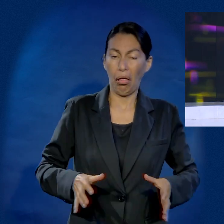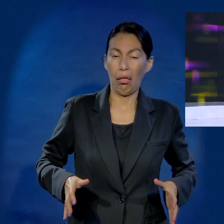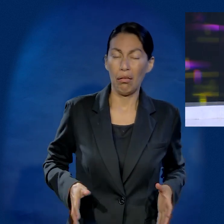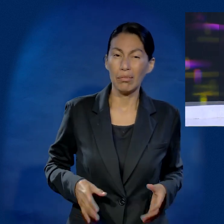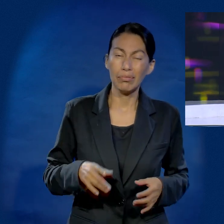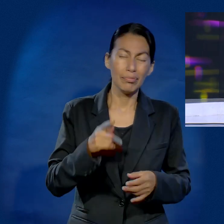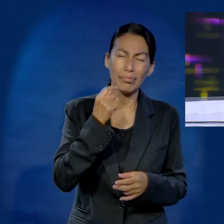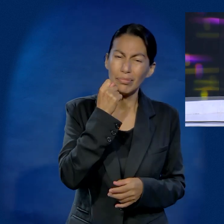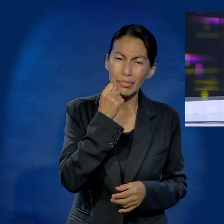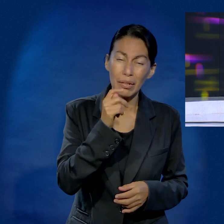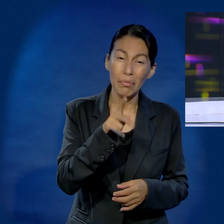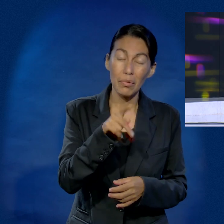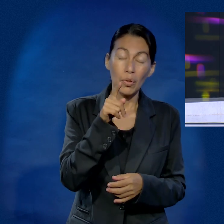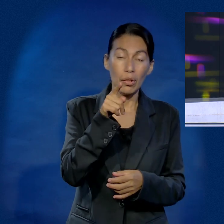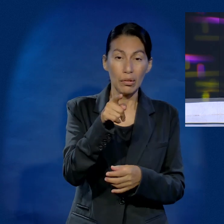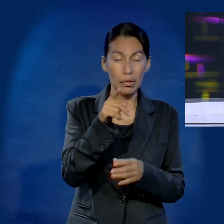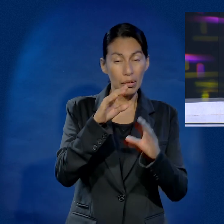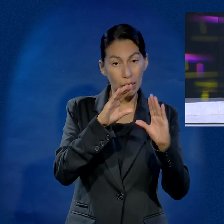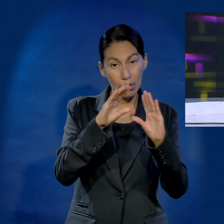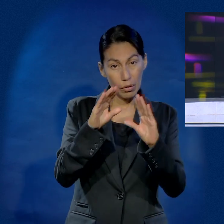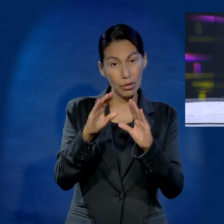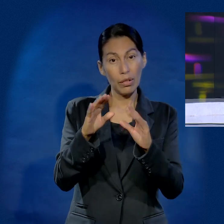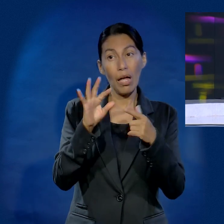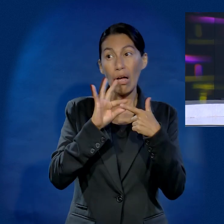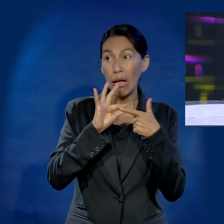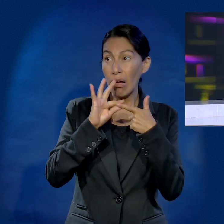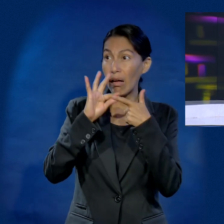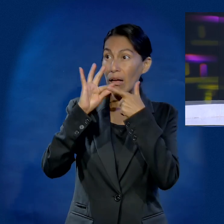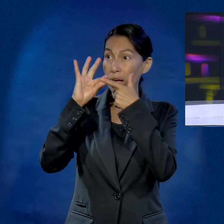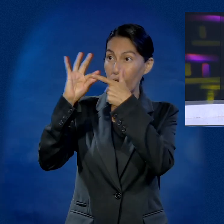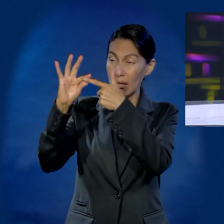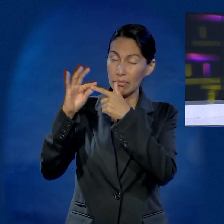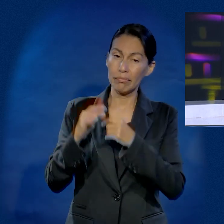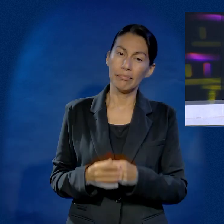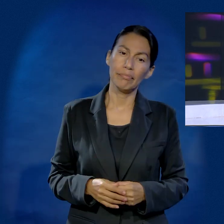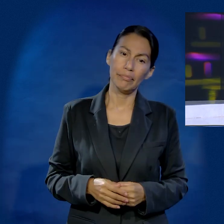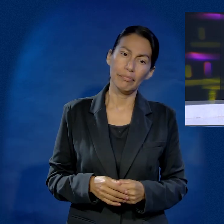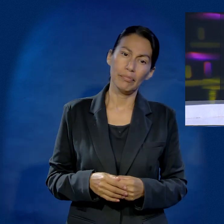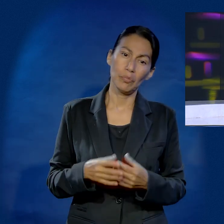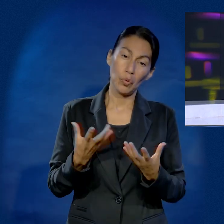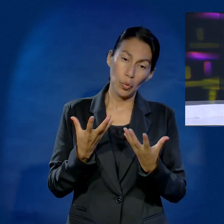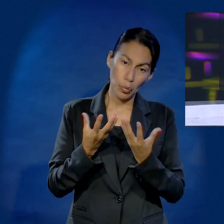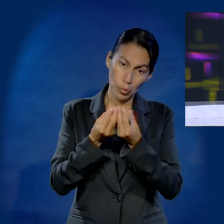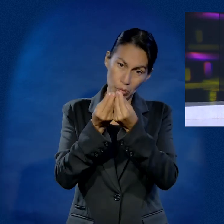amar. Va a saber cuidarte y te va a guiar por el camino al cielo.